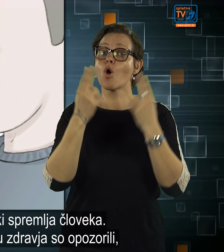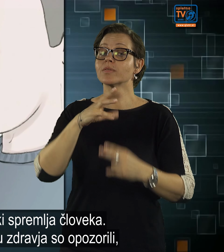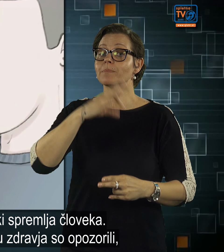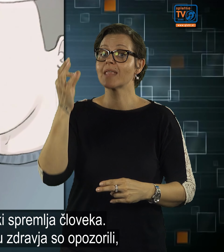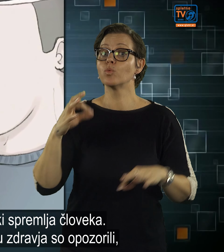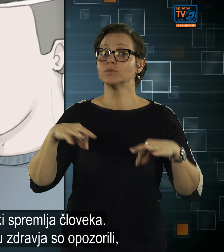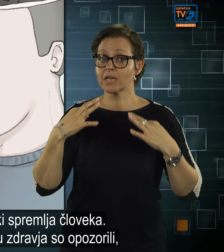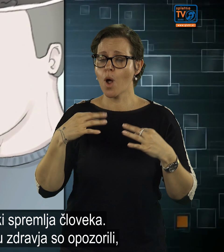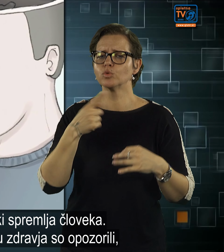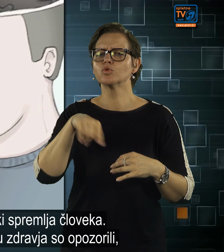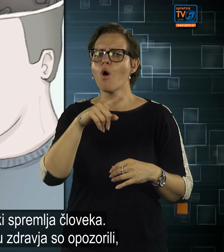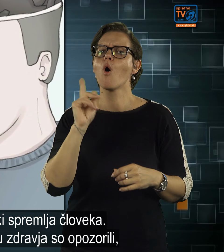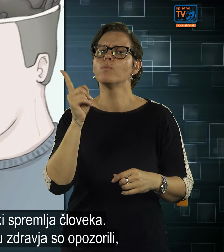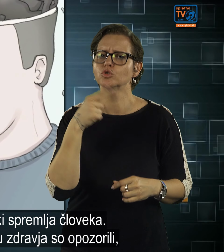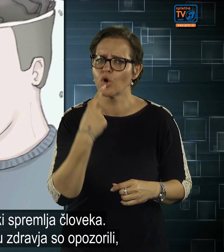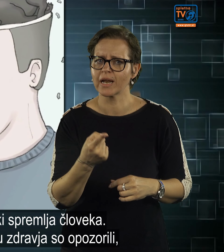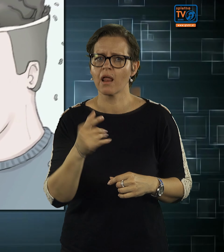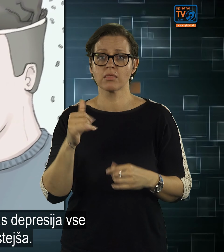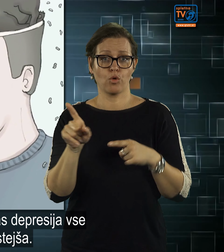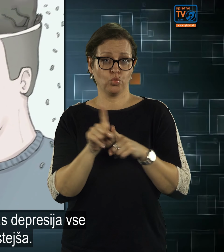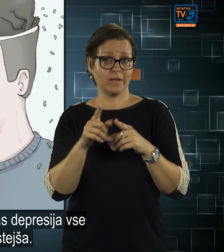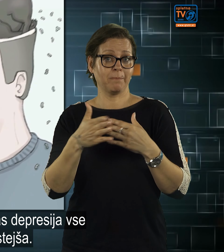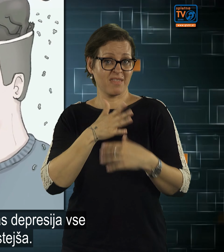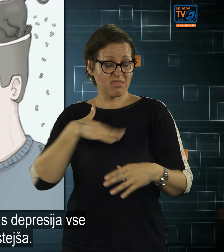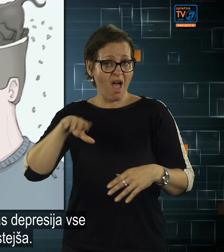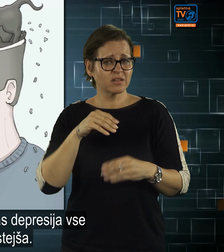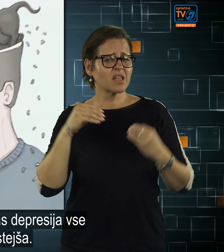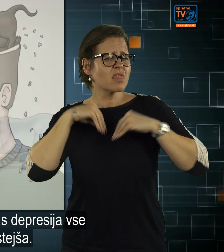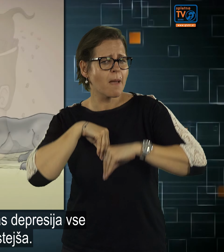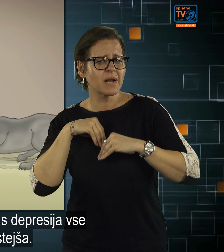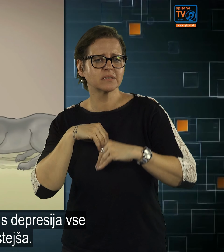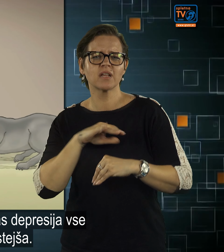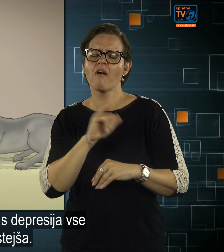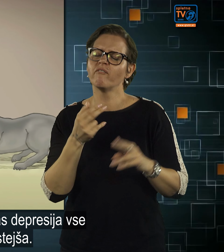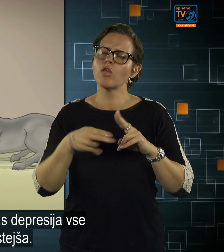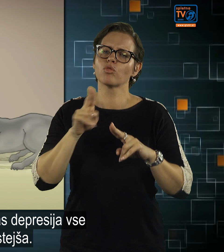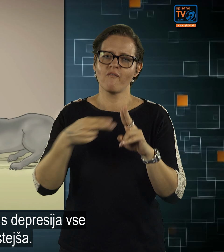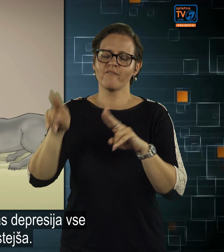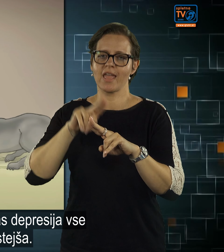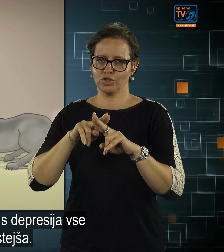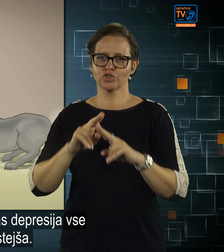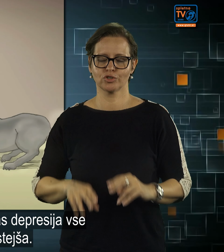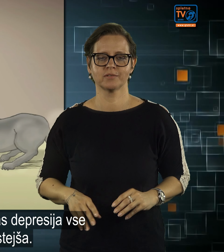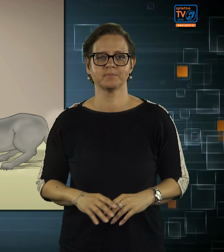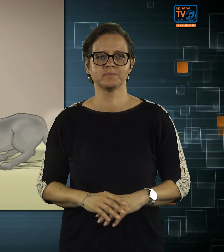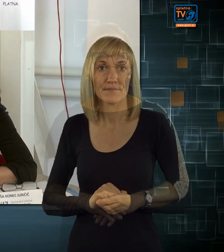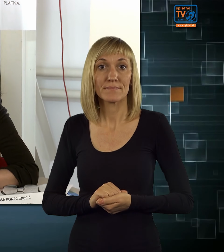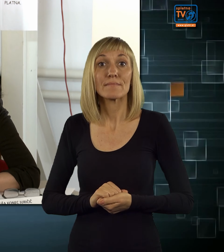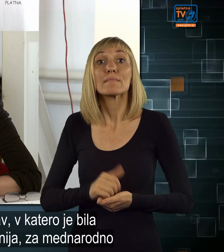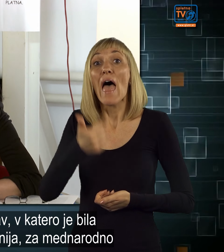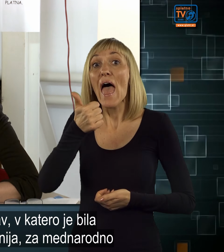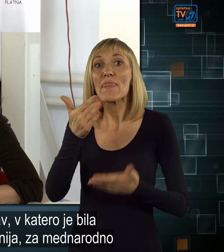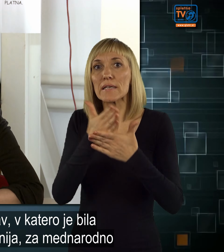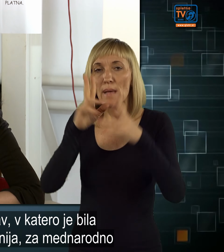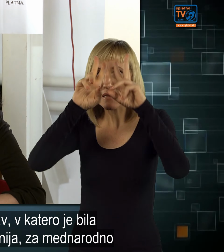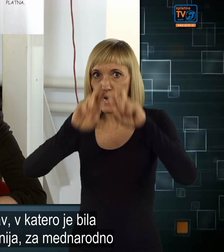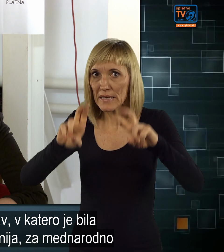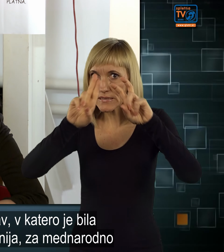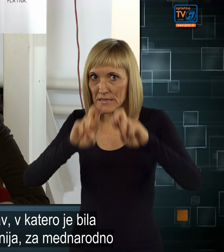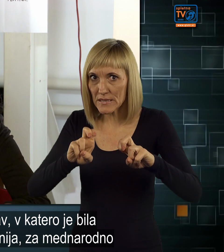Ob Svetovnem dnevu zdravja so opozorili, da je tudi pri nas depresija vse pogostejša. Po eni od